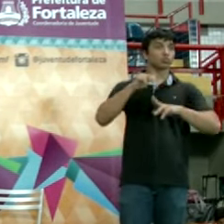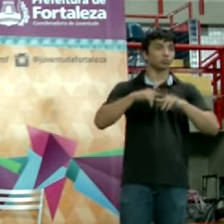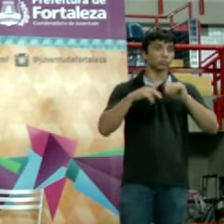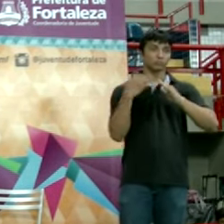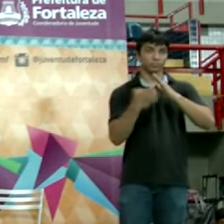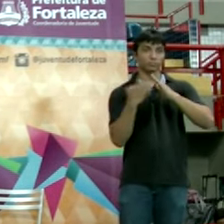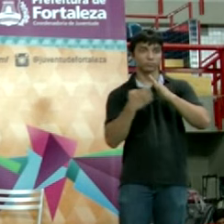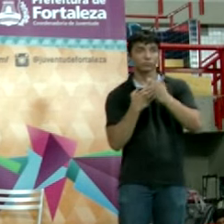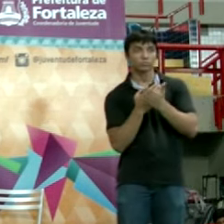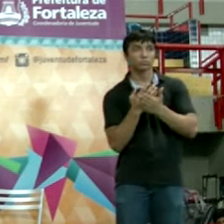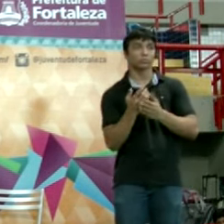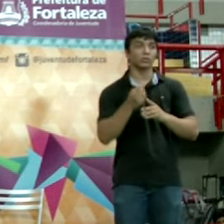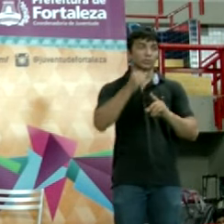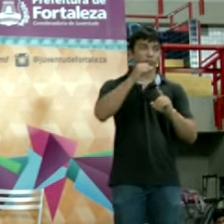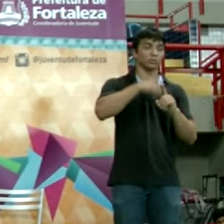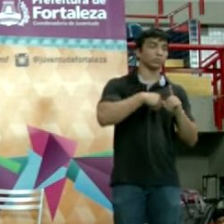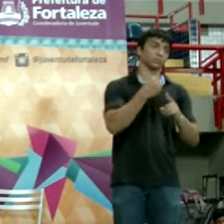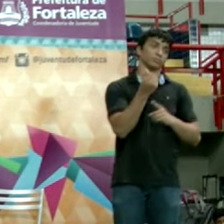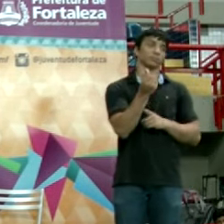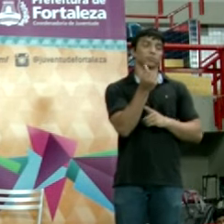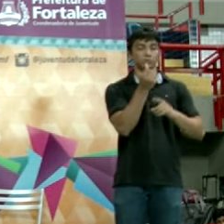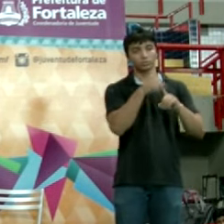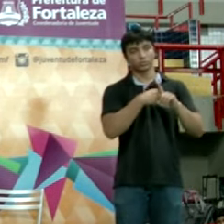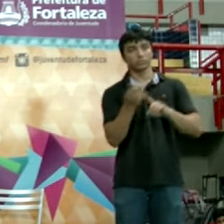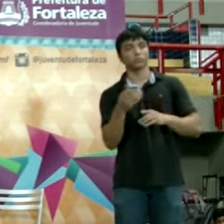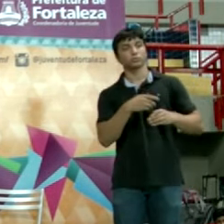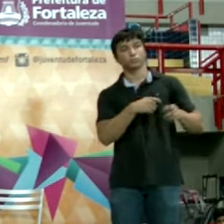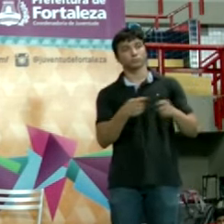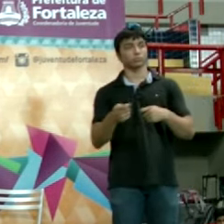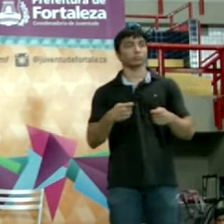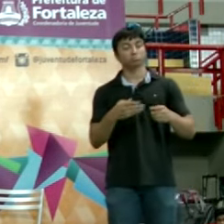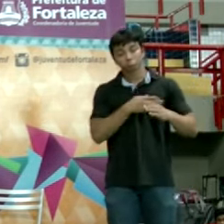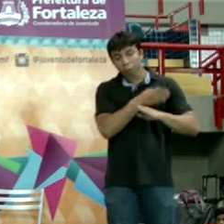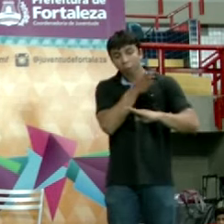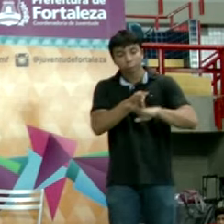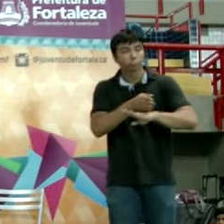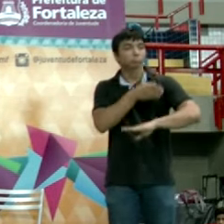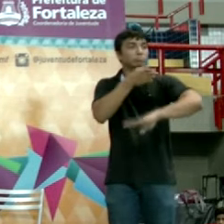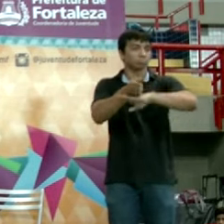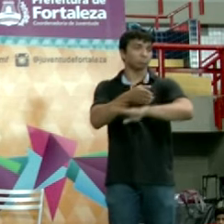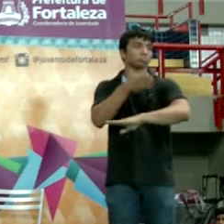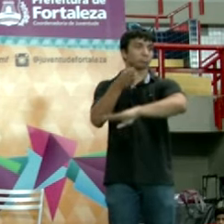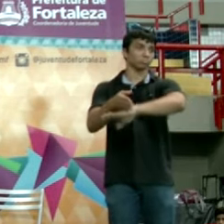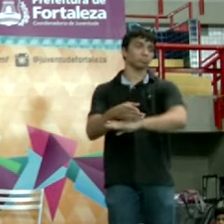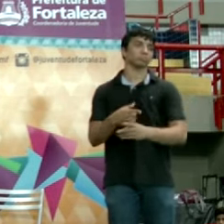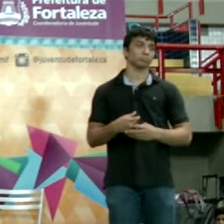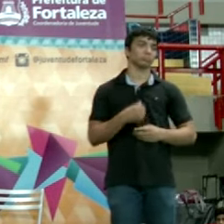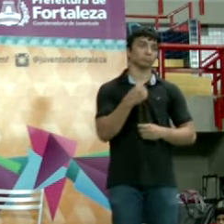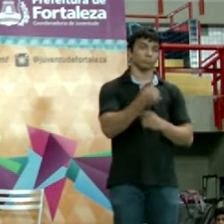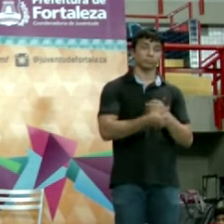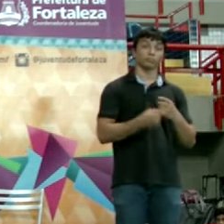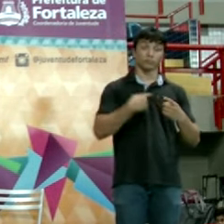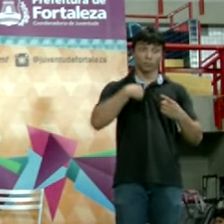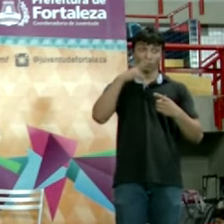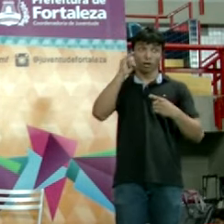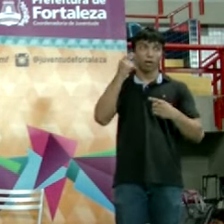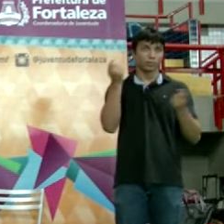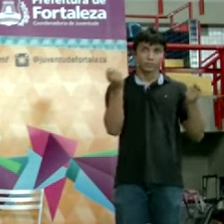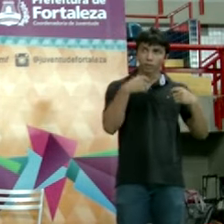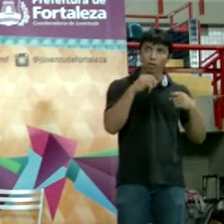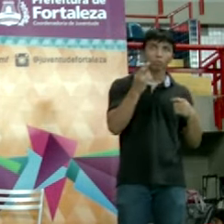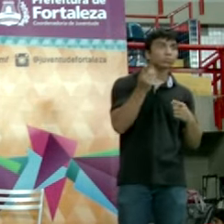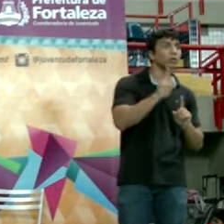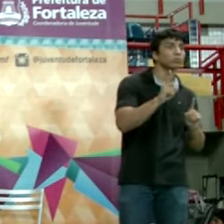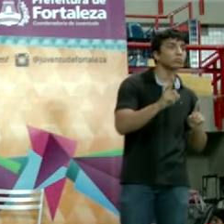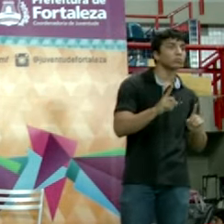lá. A cada 6 meses eu estou lá para trabalhar com as pessoas que vocês viram aí. É ou não é possível?